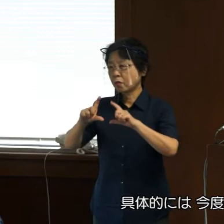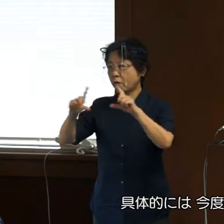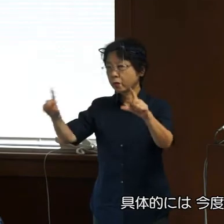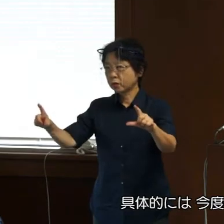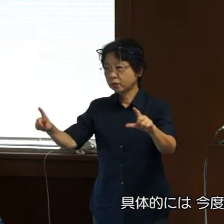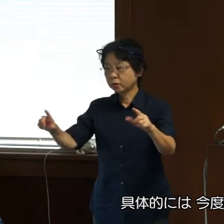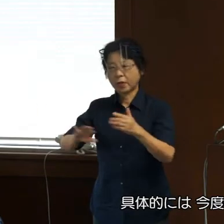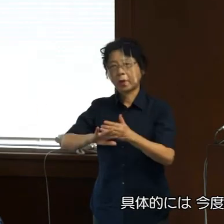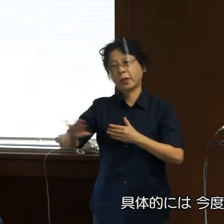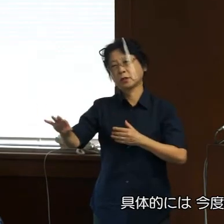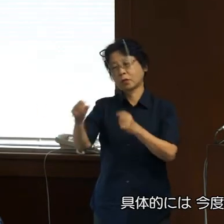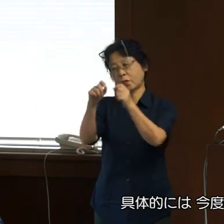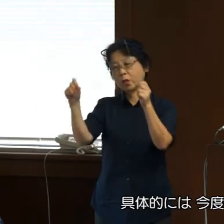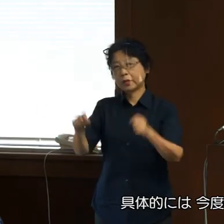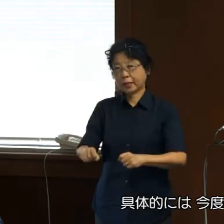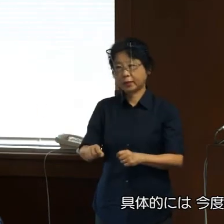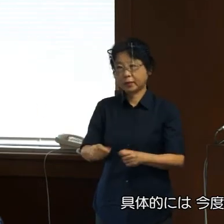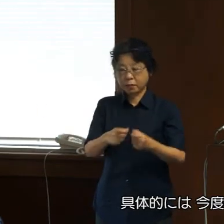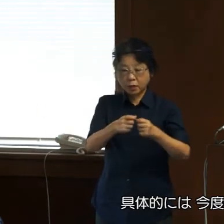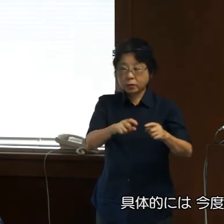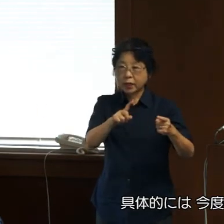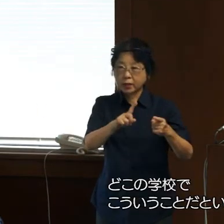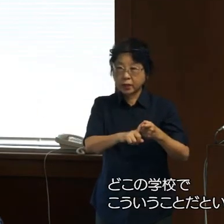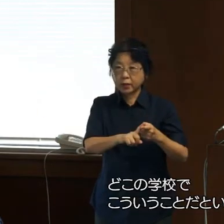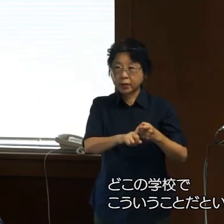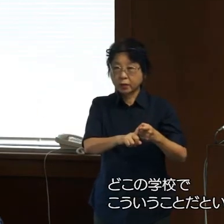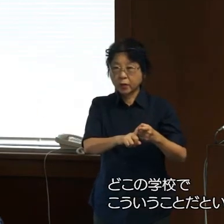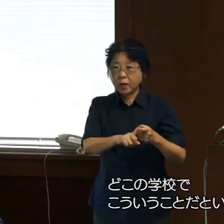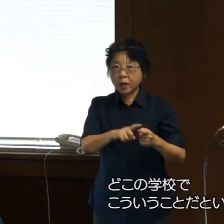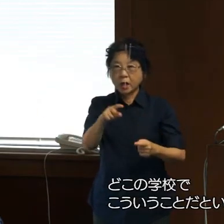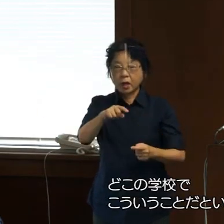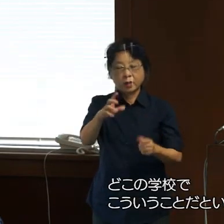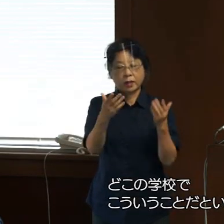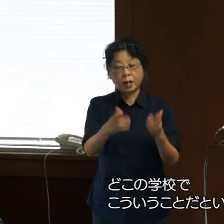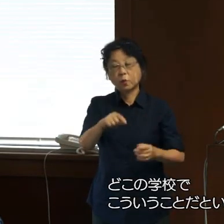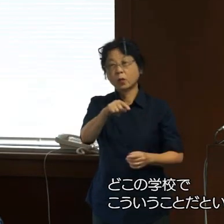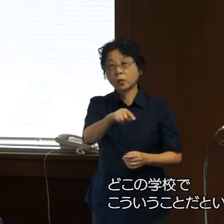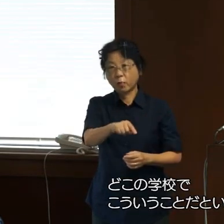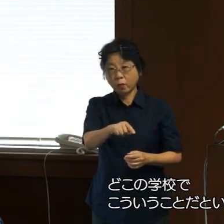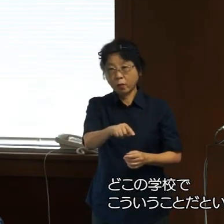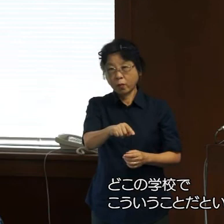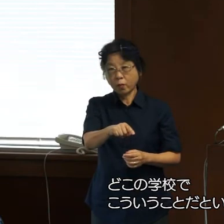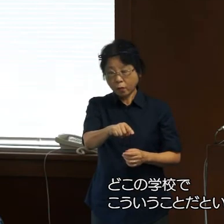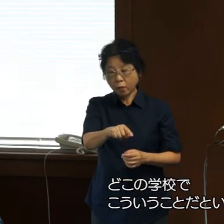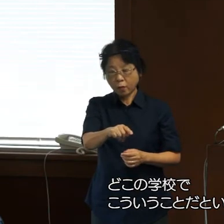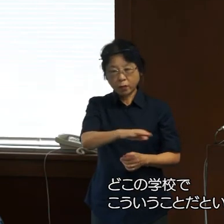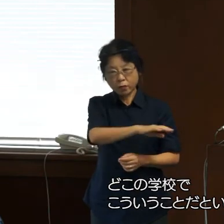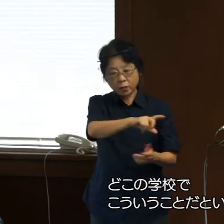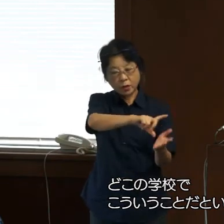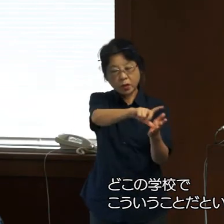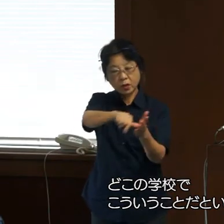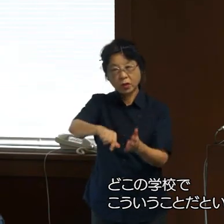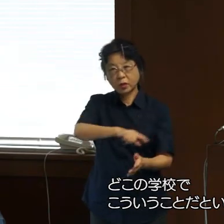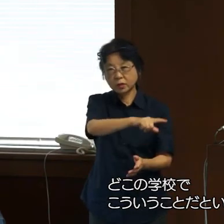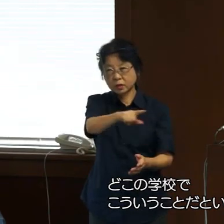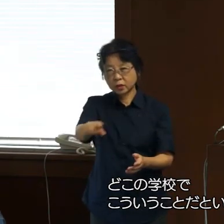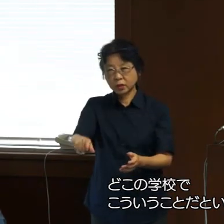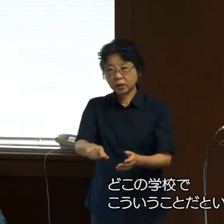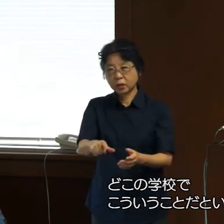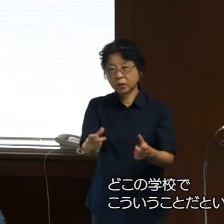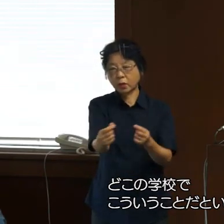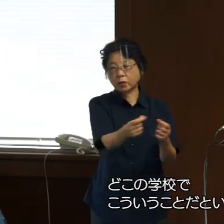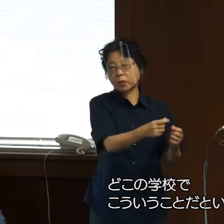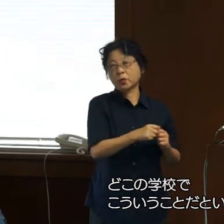体的には今度の学校のことに関してもどこの学校で、こういうことだっていうことについて共有しています。